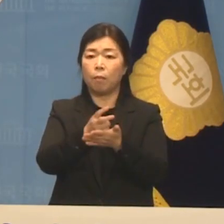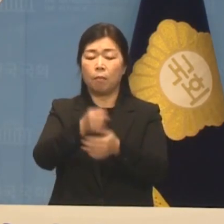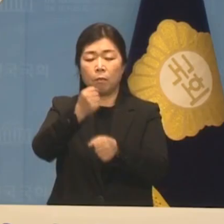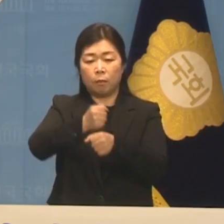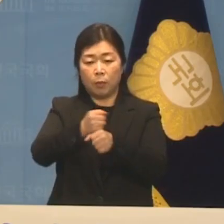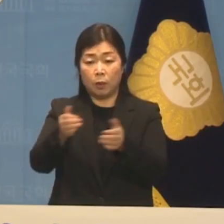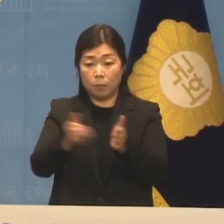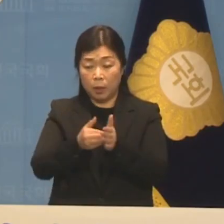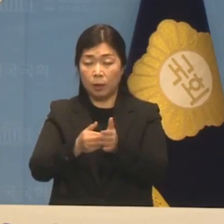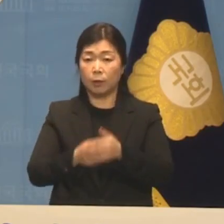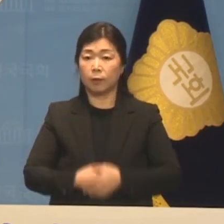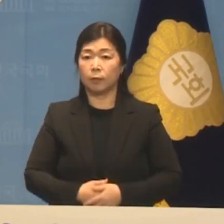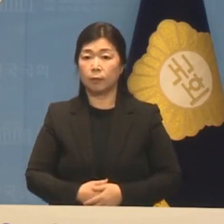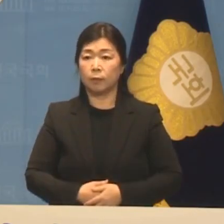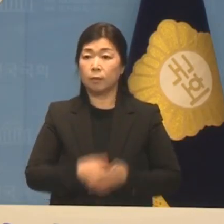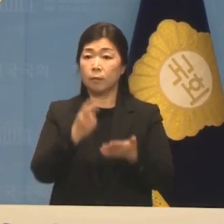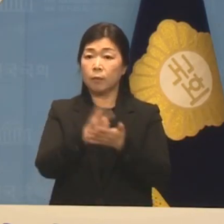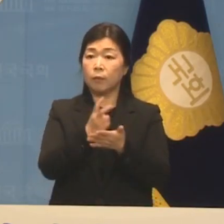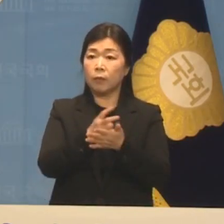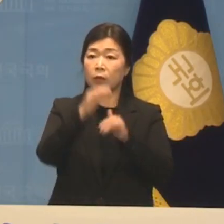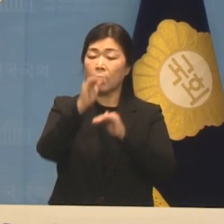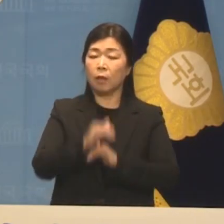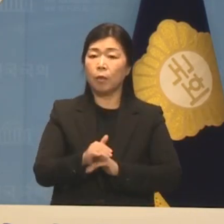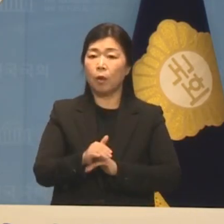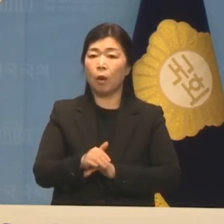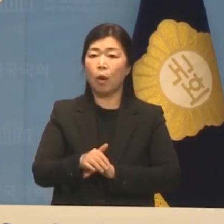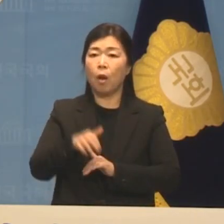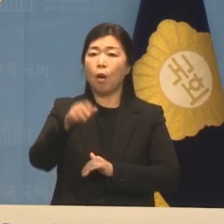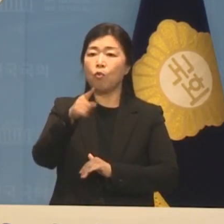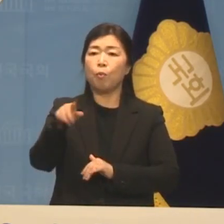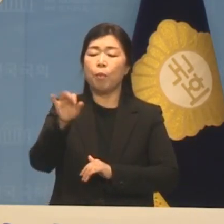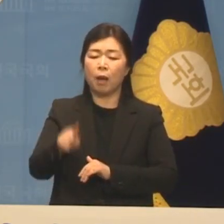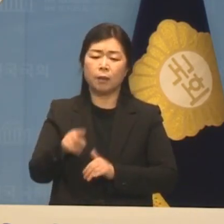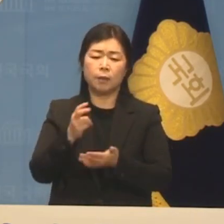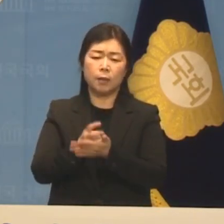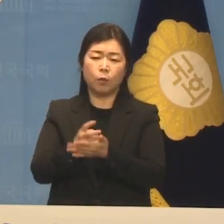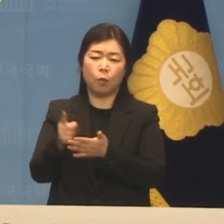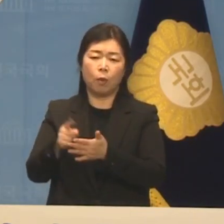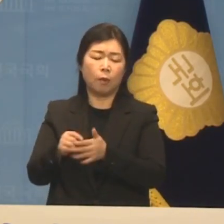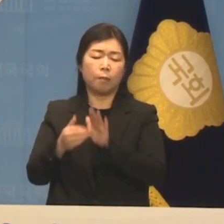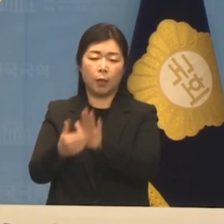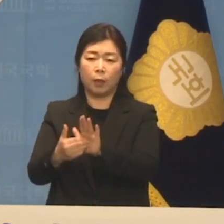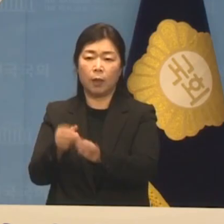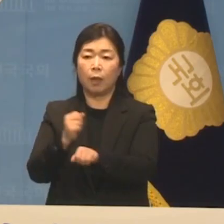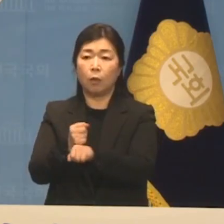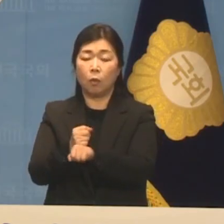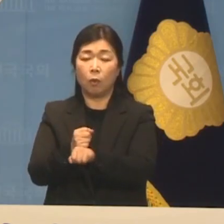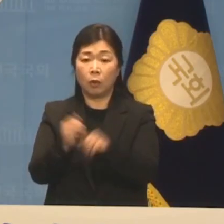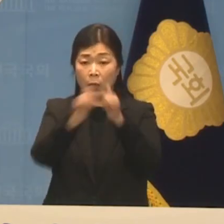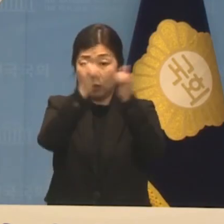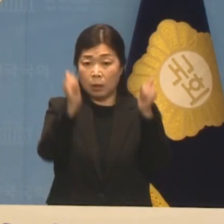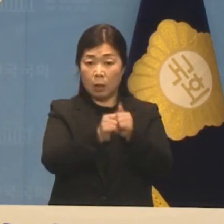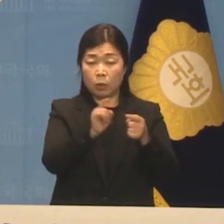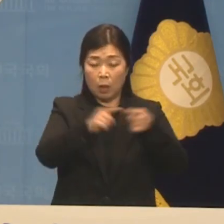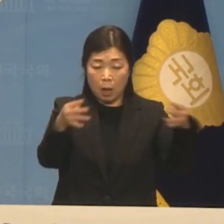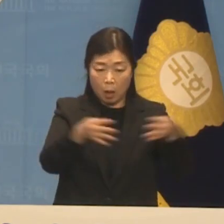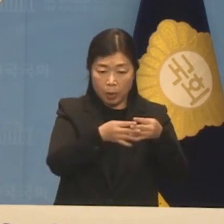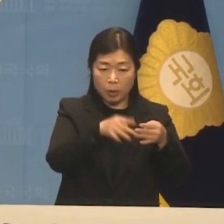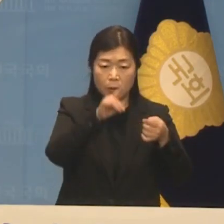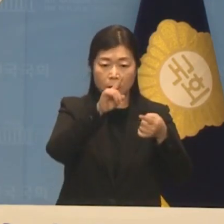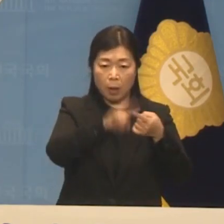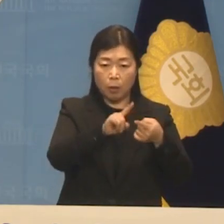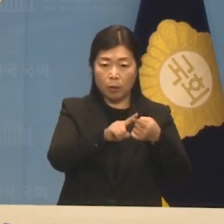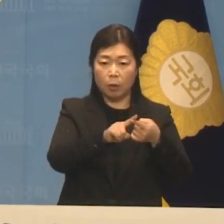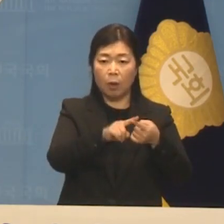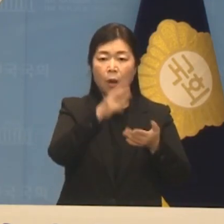되었습니다. 개정안은 쿠팡의 클렌징 제도와 같은 폐해를 예방하고 지난 사회적 합의 내용을 법제화하는